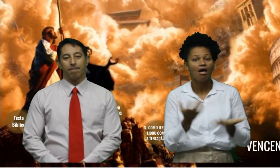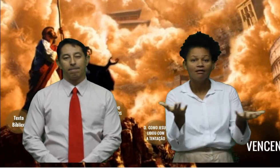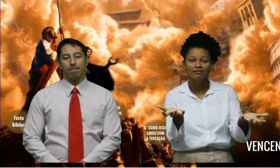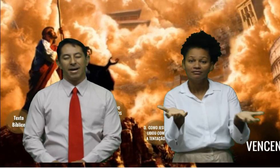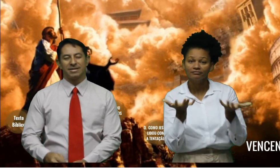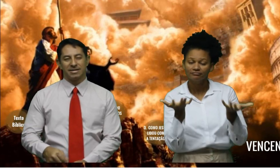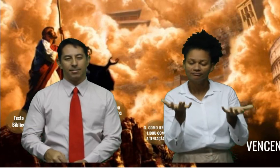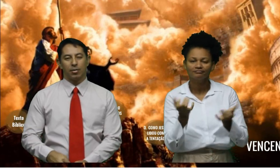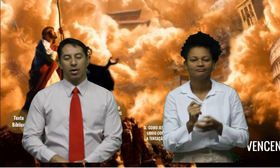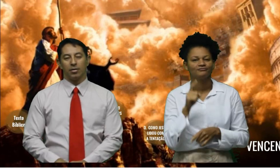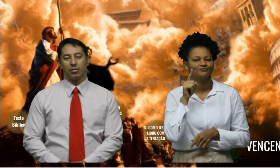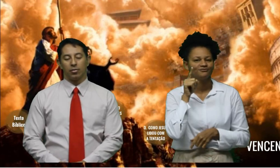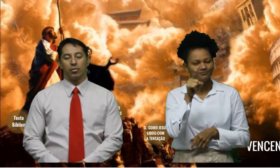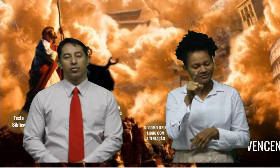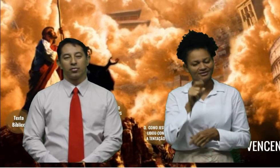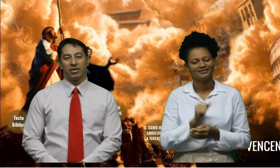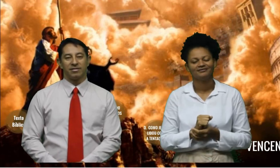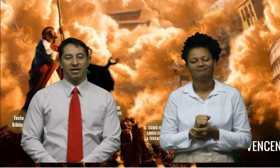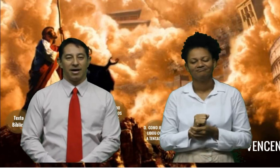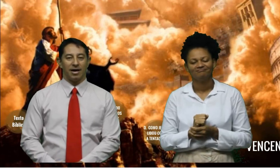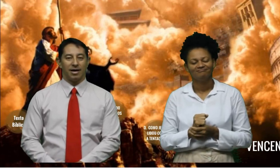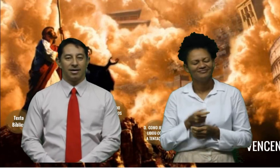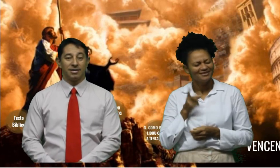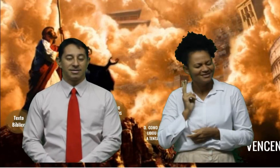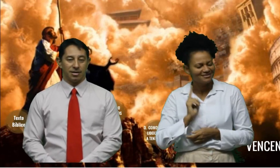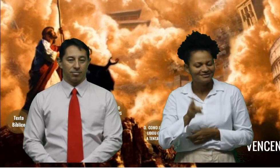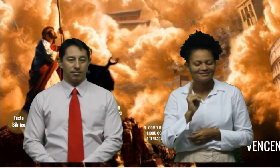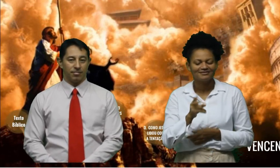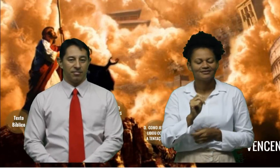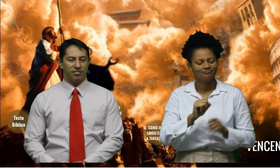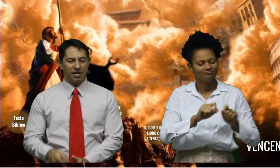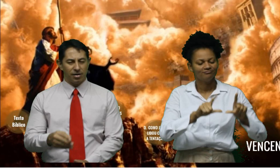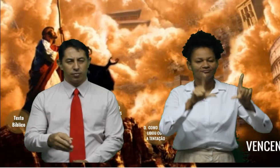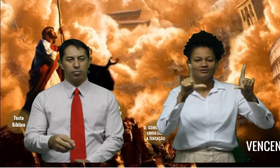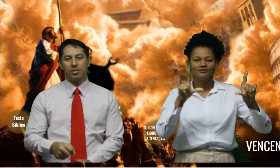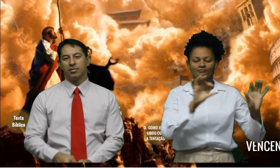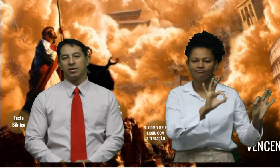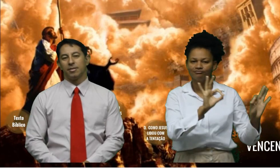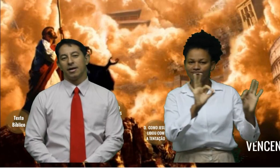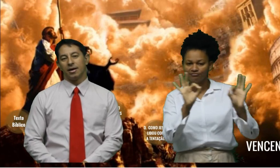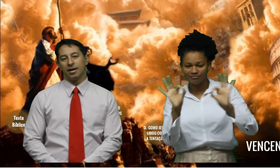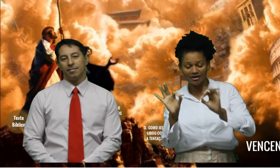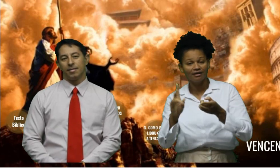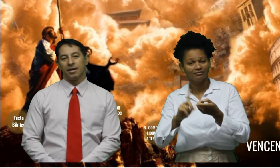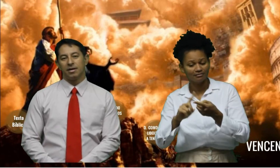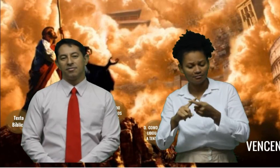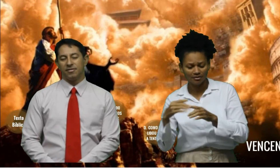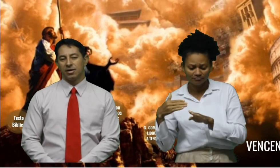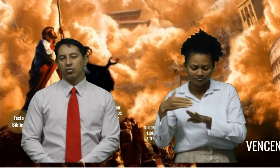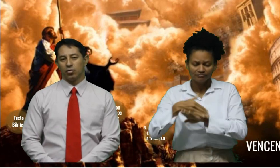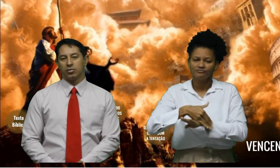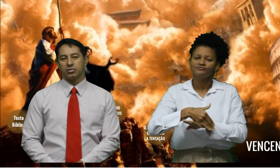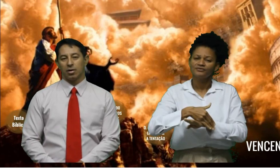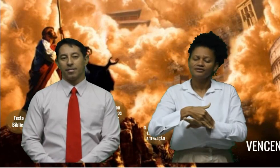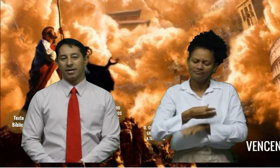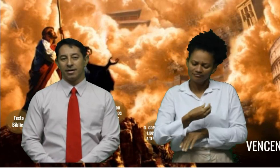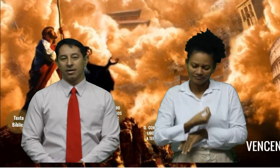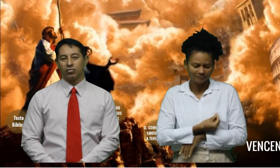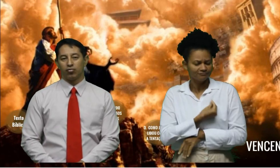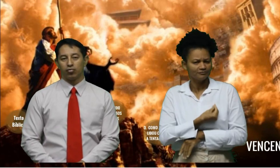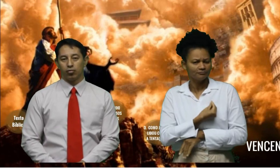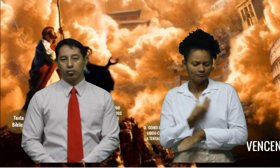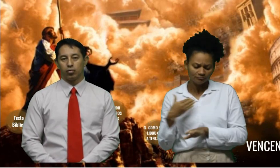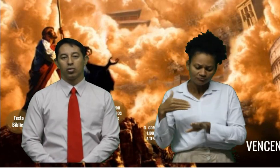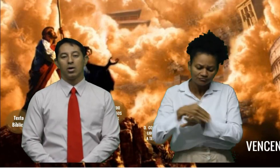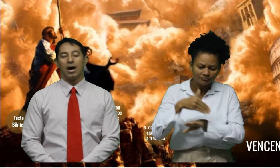você participe conosco dessa lição. Venha no domingo de manhã e fique conosco